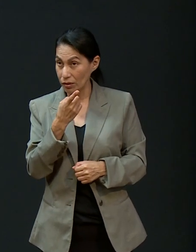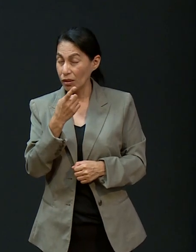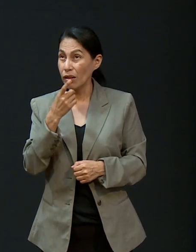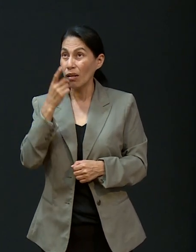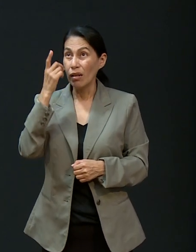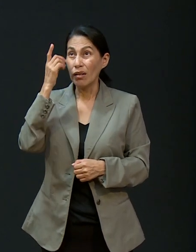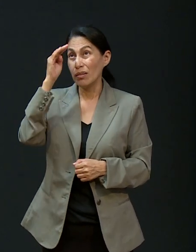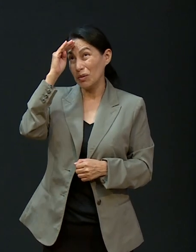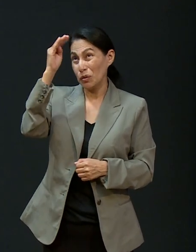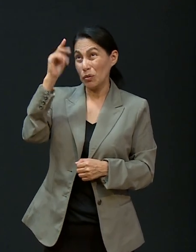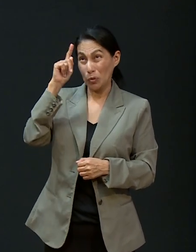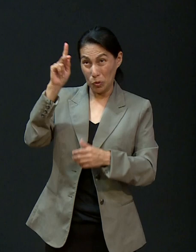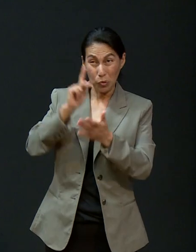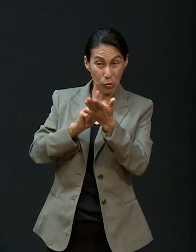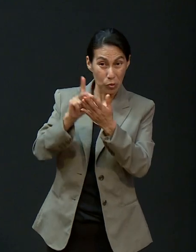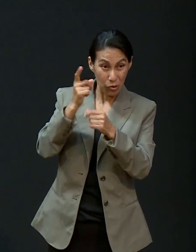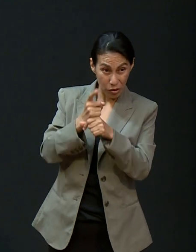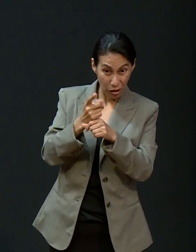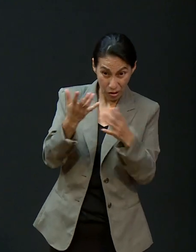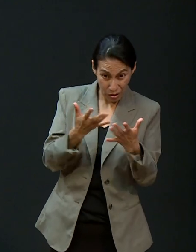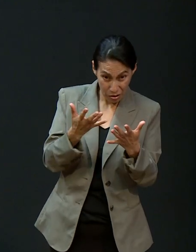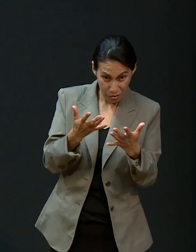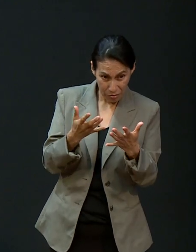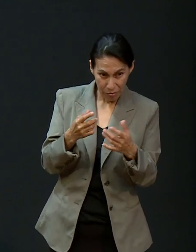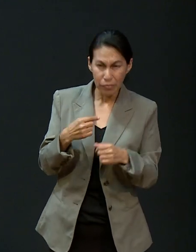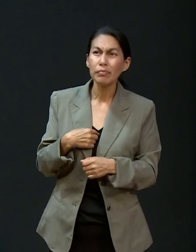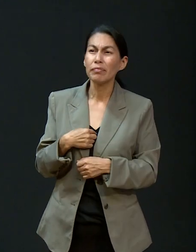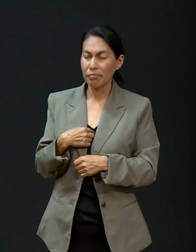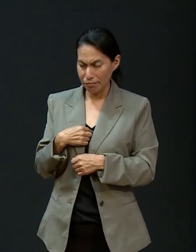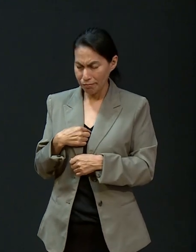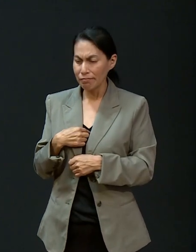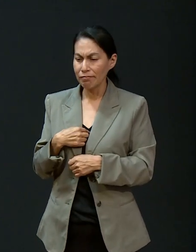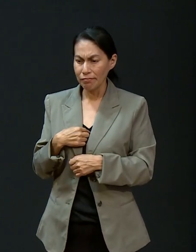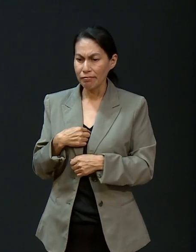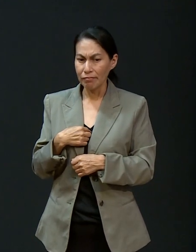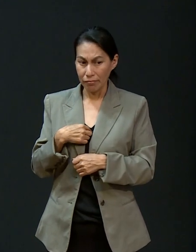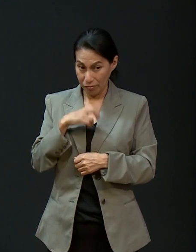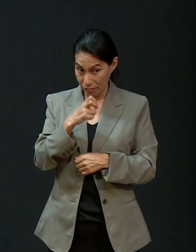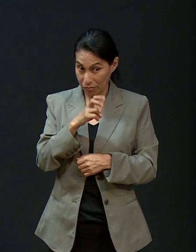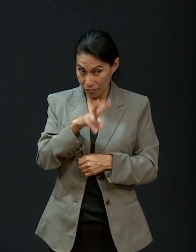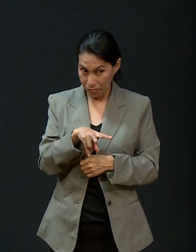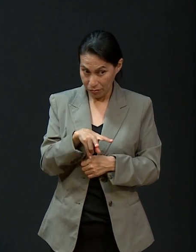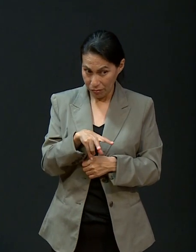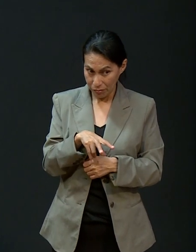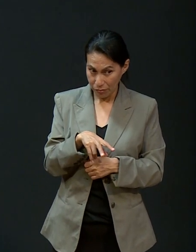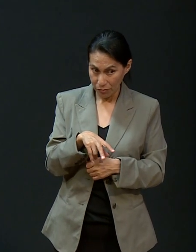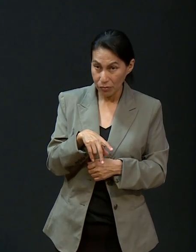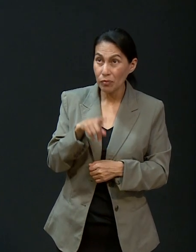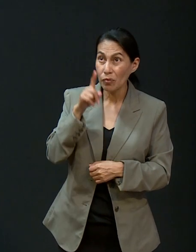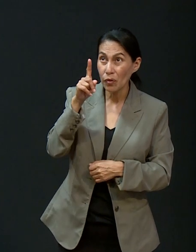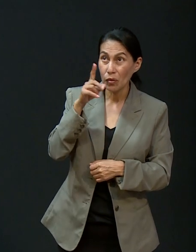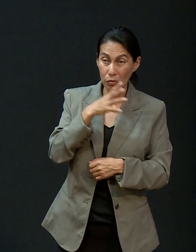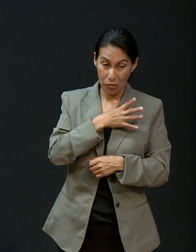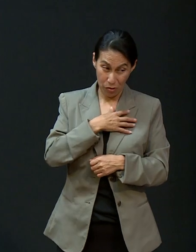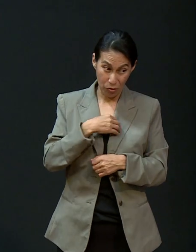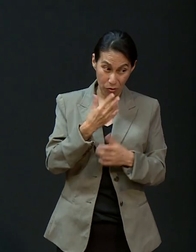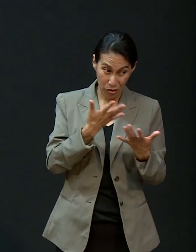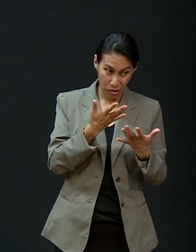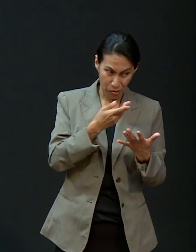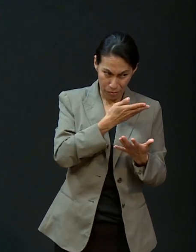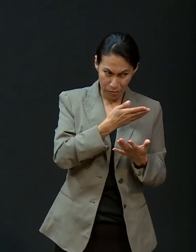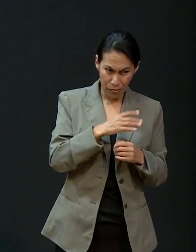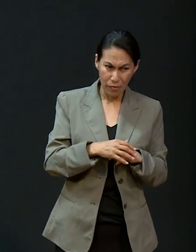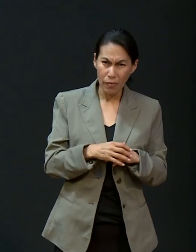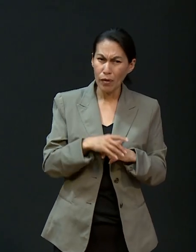hágase tu voluntad. ¿Algo así? Sí. Hágase tu voluntad, pero si